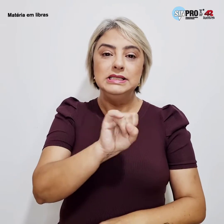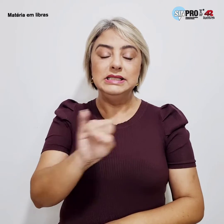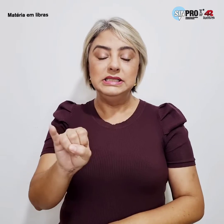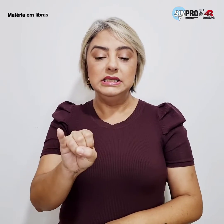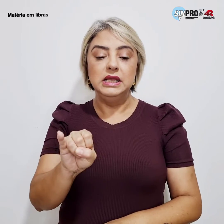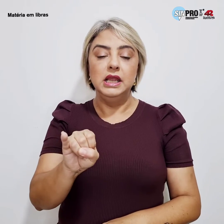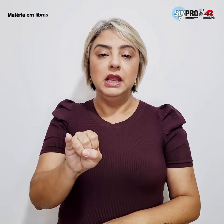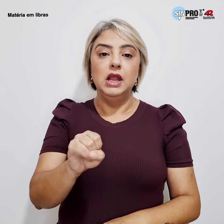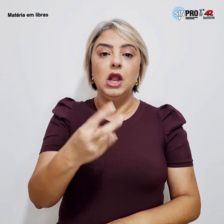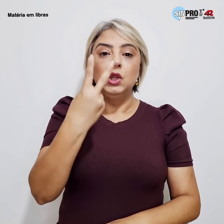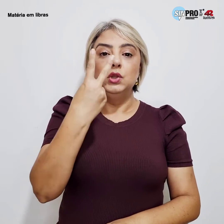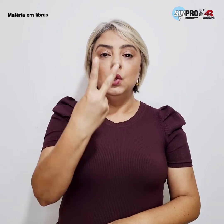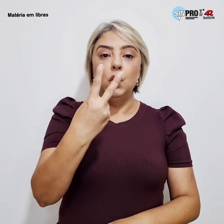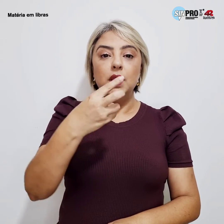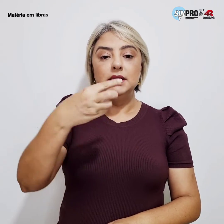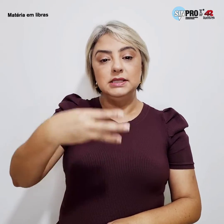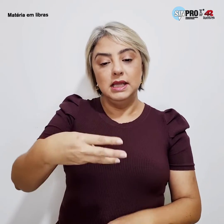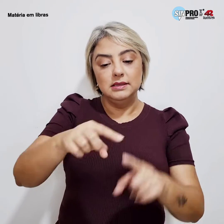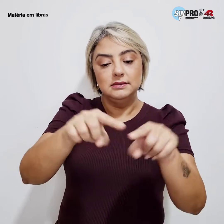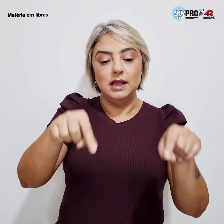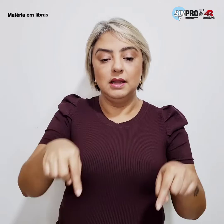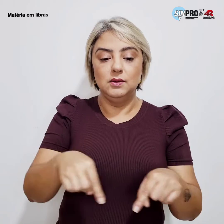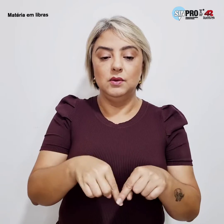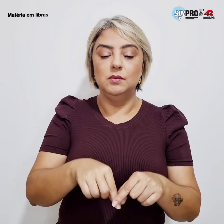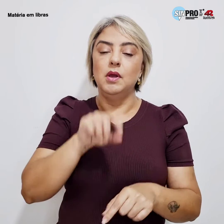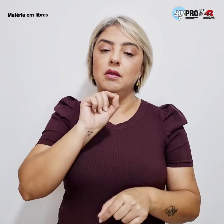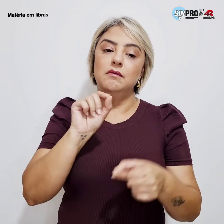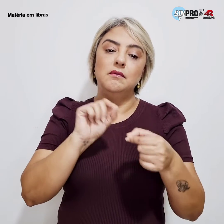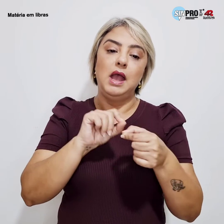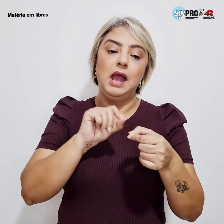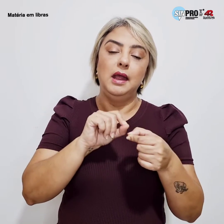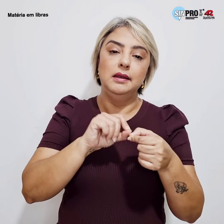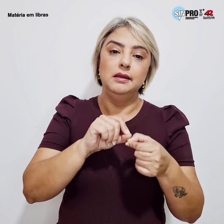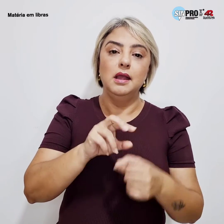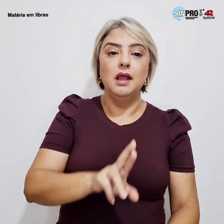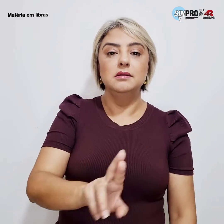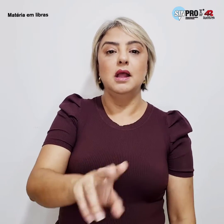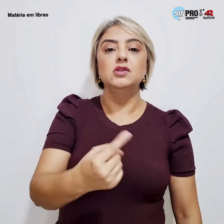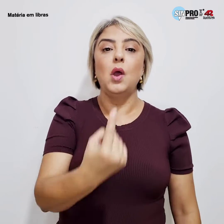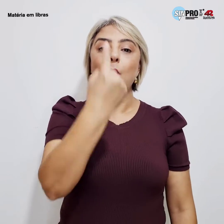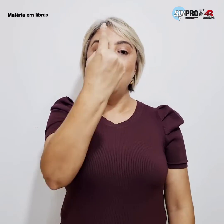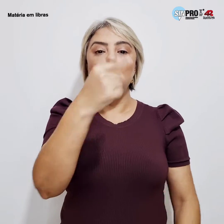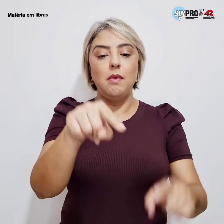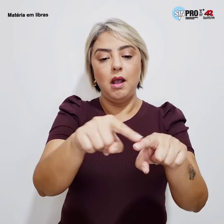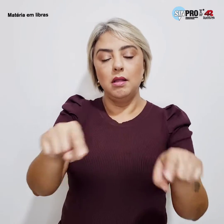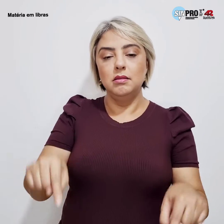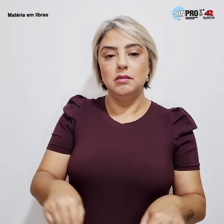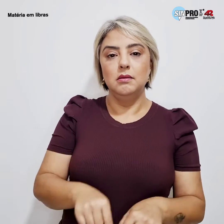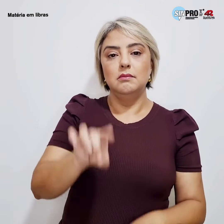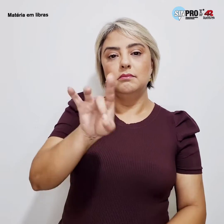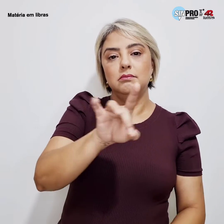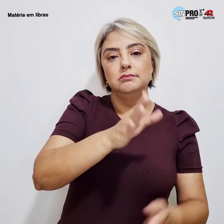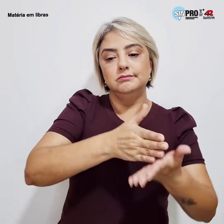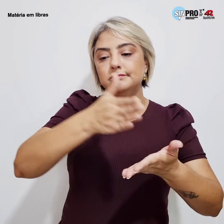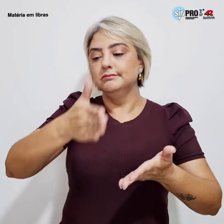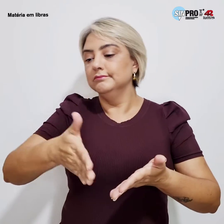fechariam 2/3 das turmas, o que faria restar somente uma turma de cada segmento.